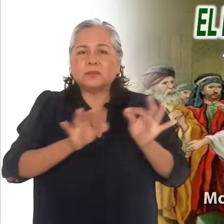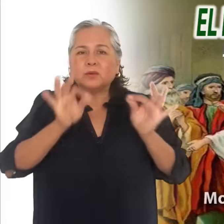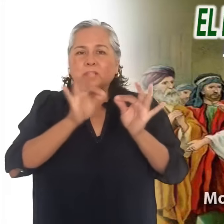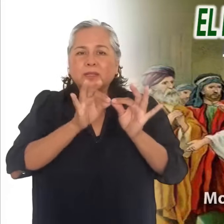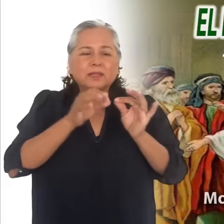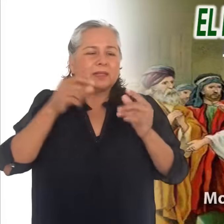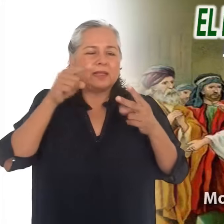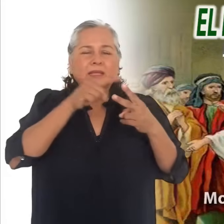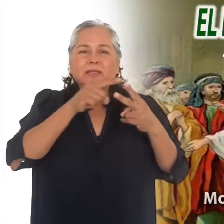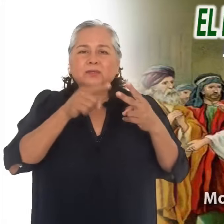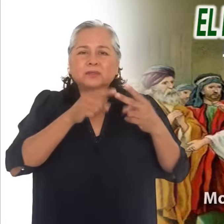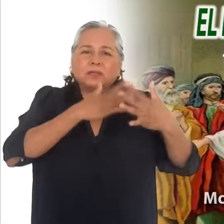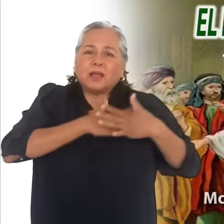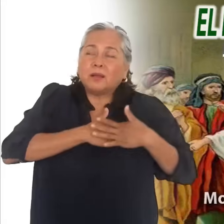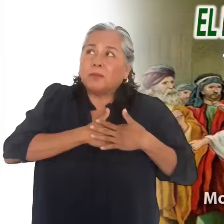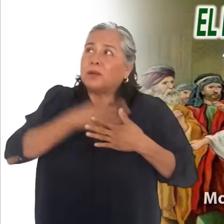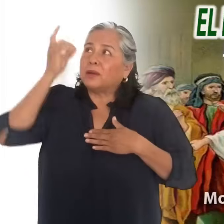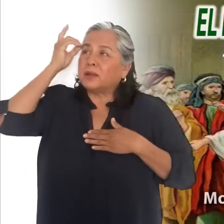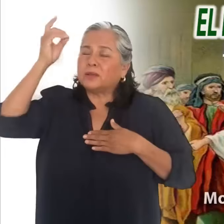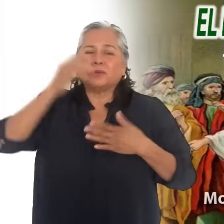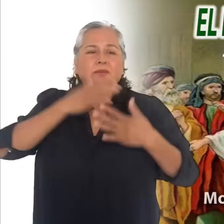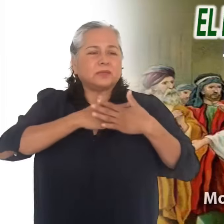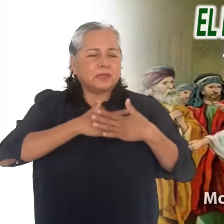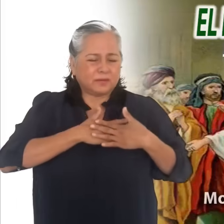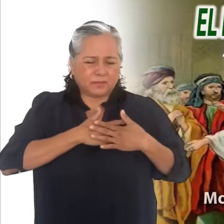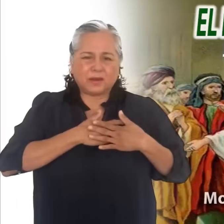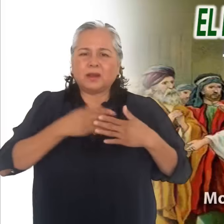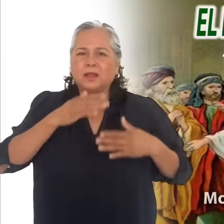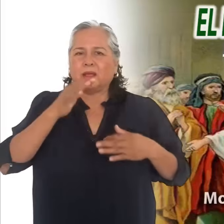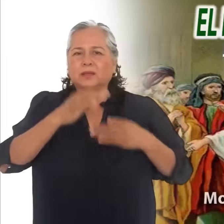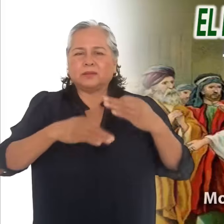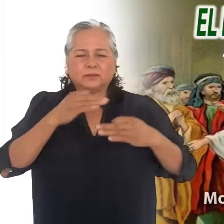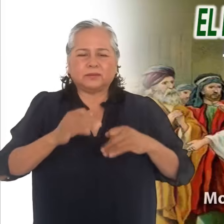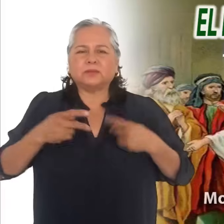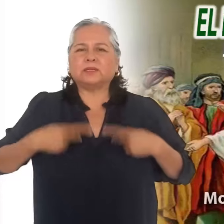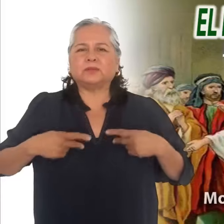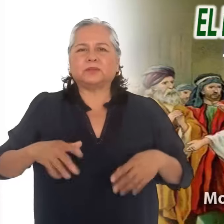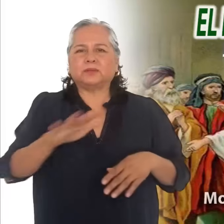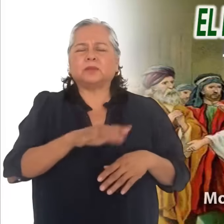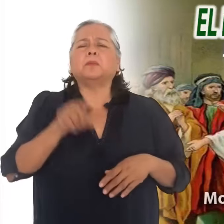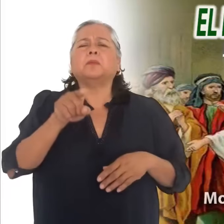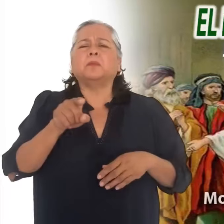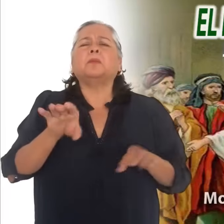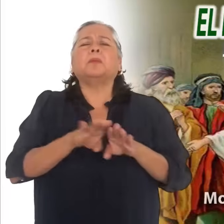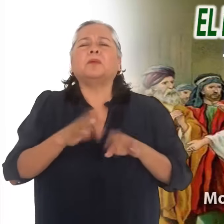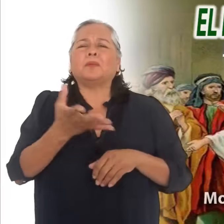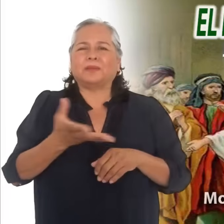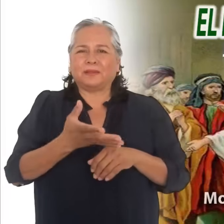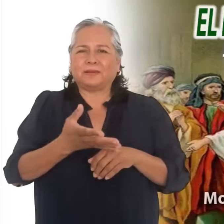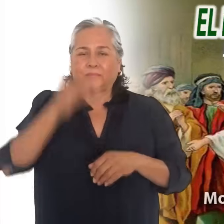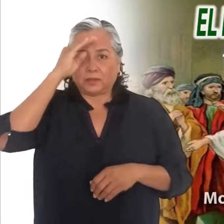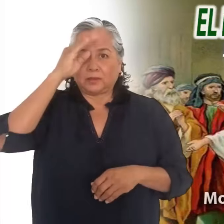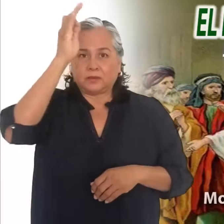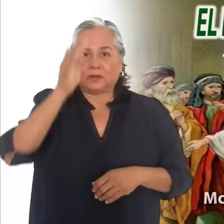Amar a Dios y amar al prójimo como lo estás haciendo. El Señor te bendiga en nombre del